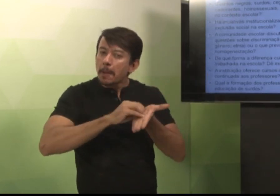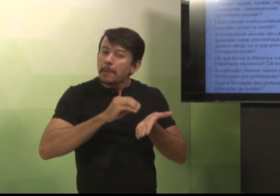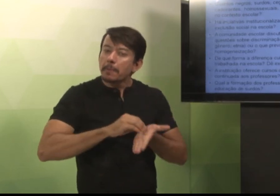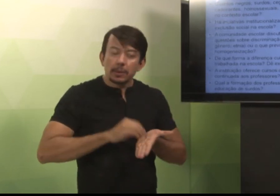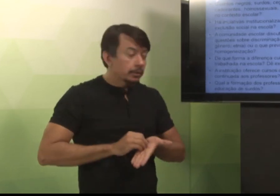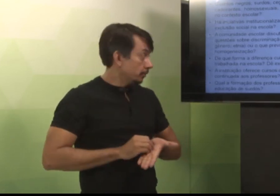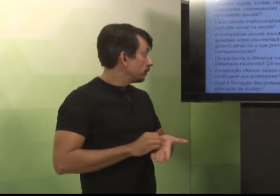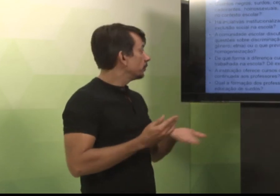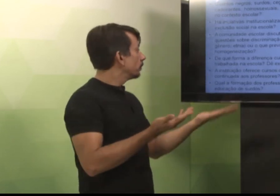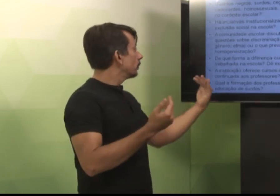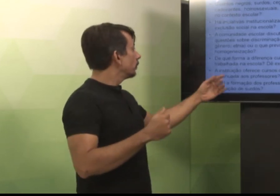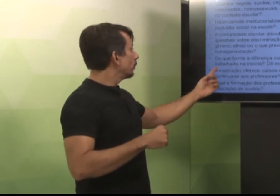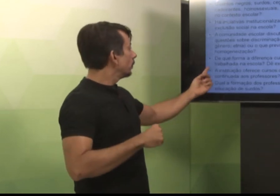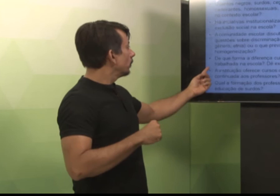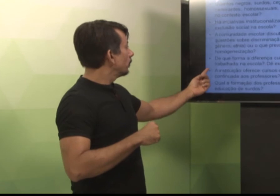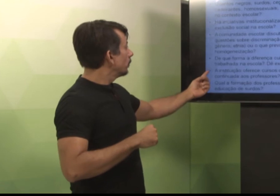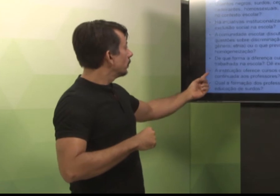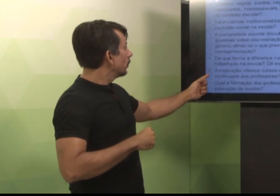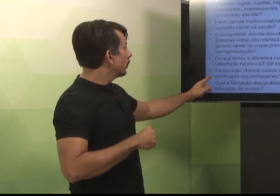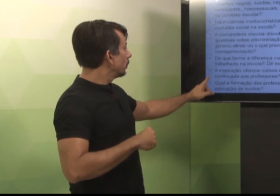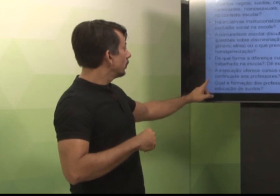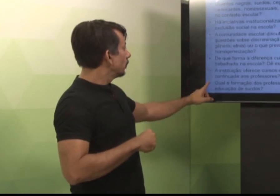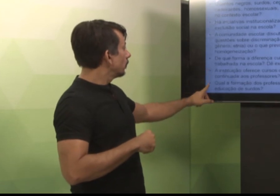crítica e você vai anotar tudo isso.